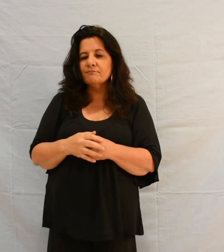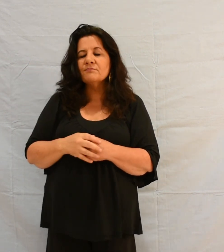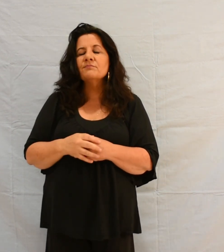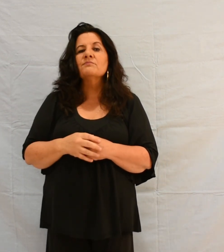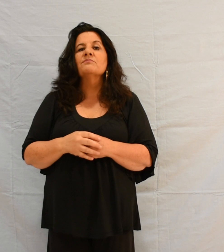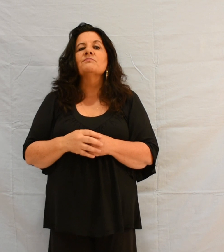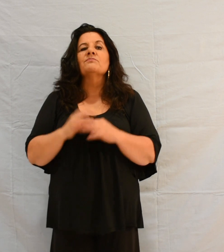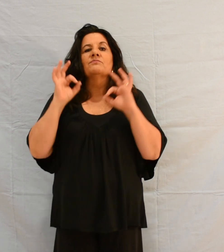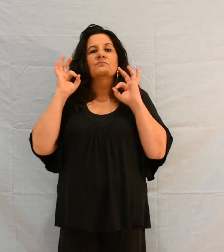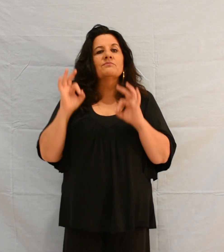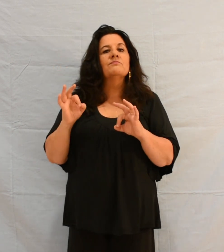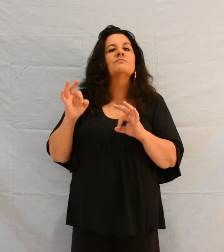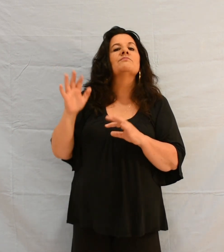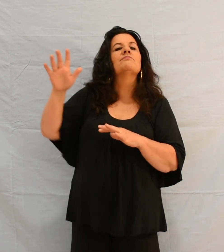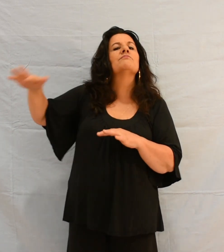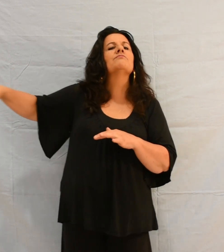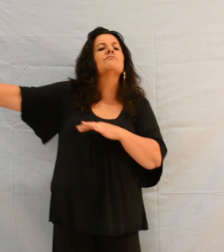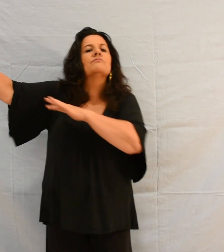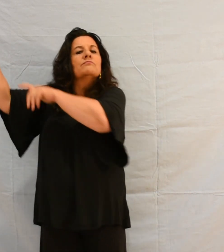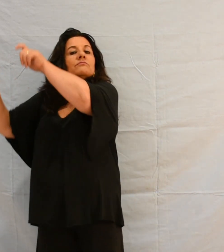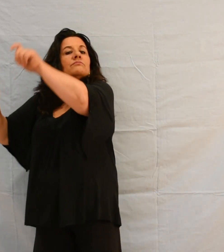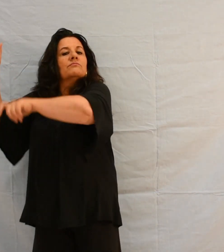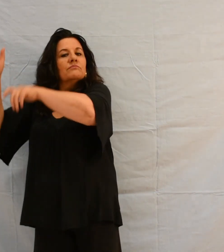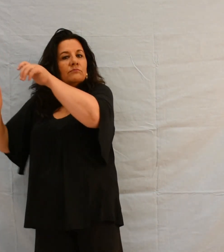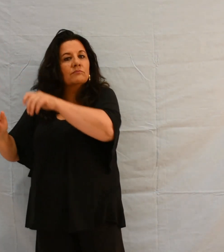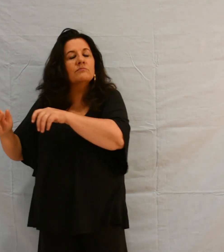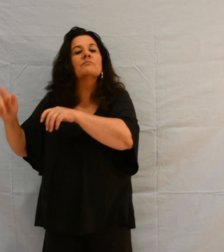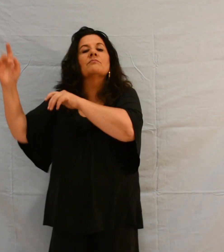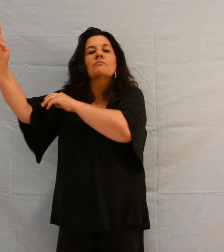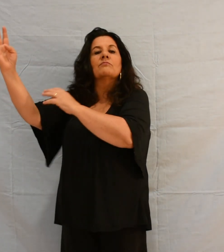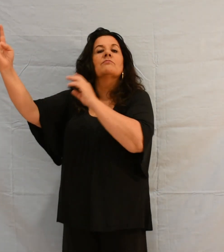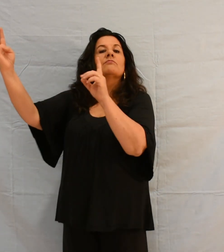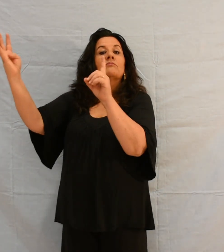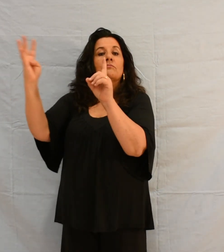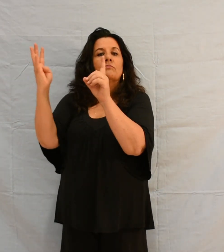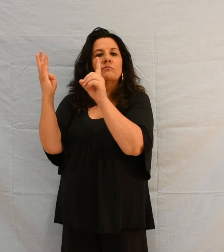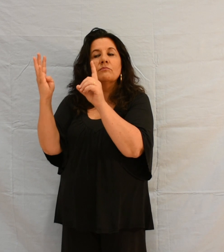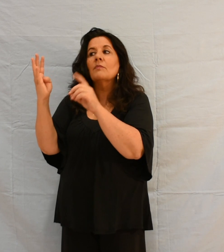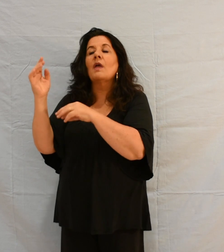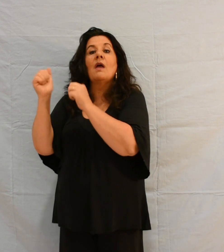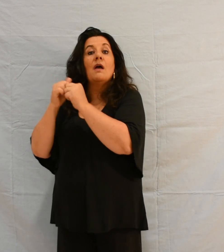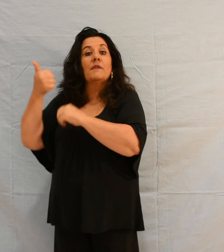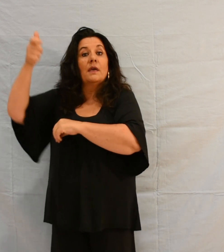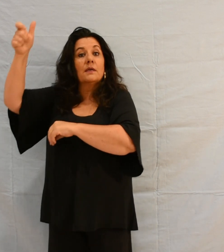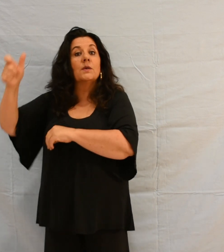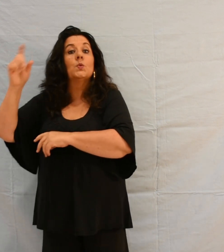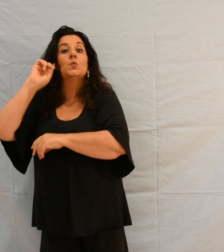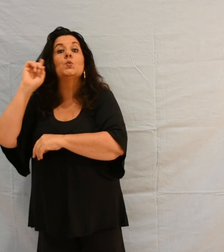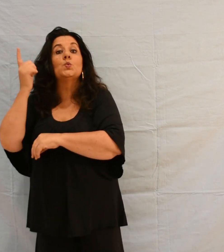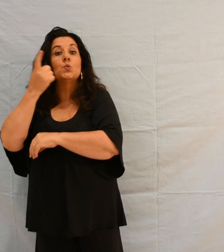Des gens lui amenèrent un sourd, qui avait aussi de la difficulté à parler, et